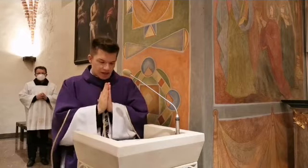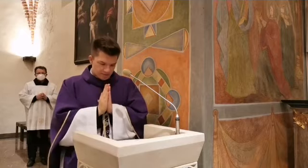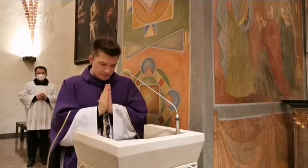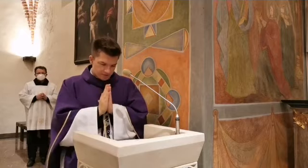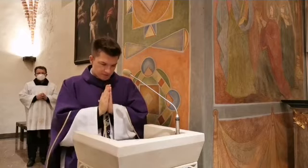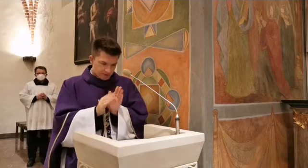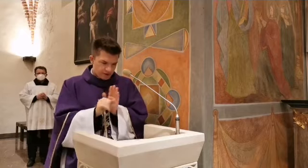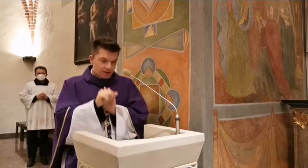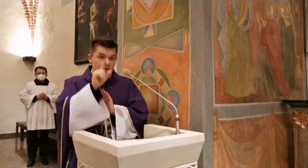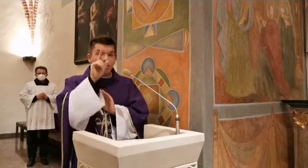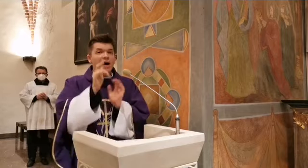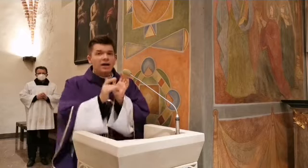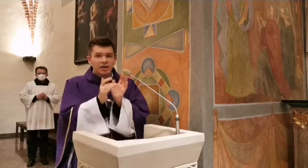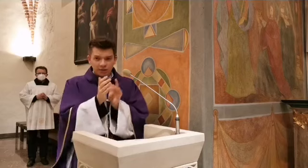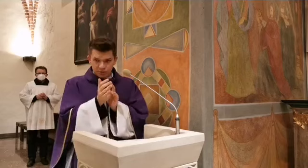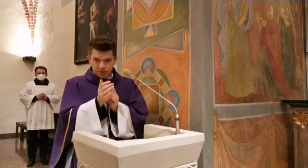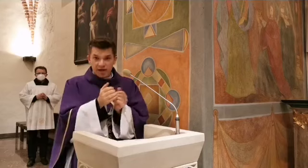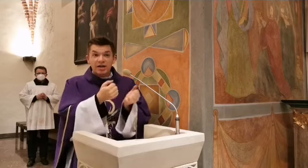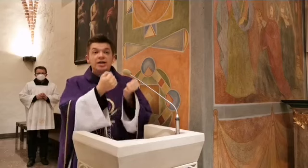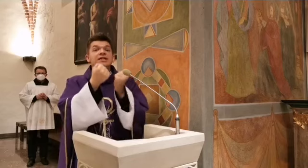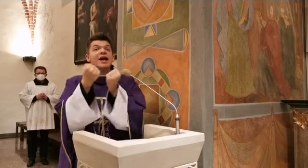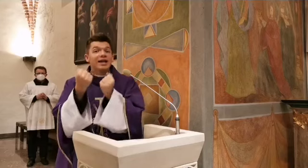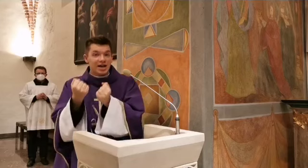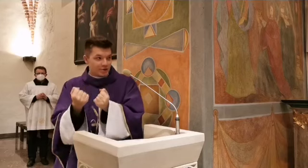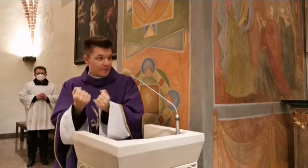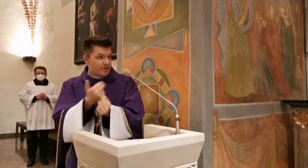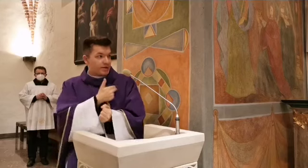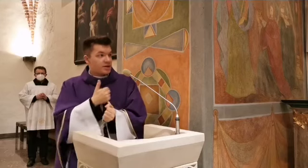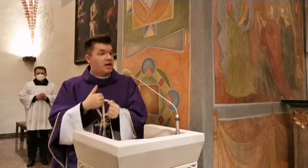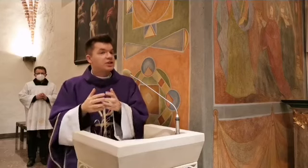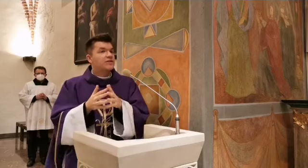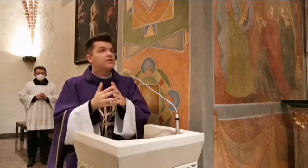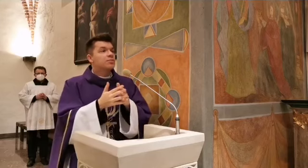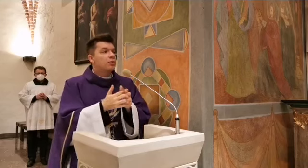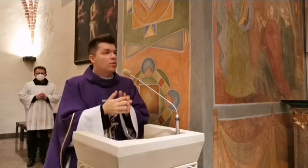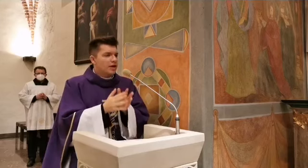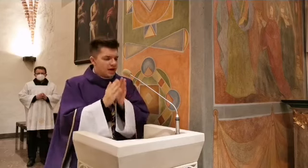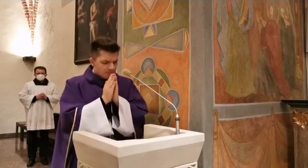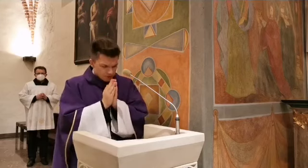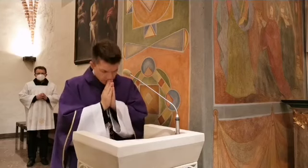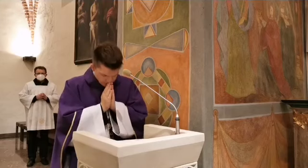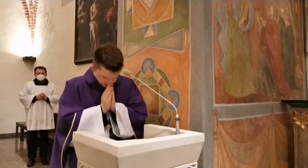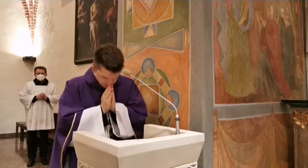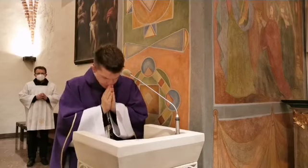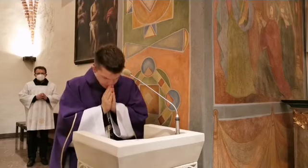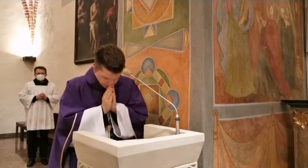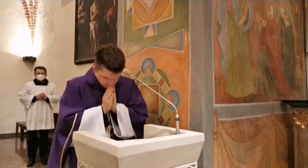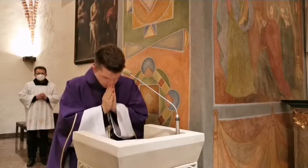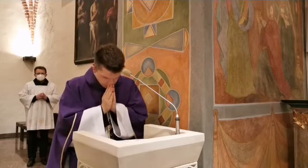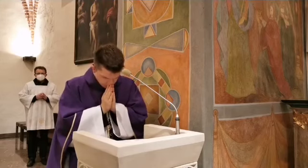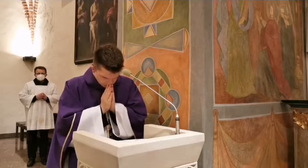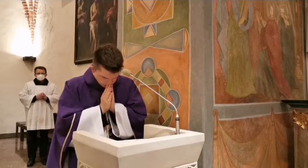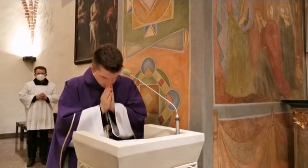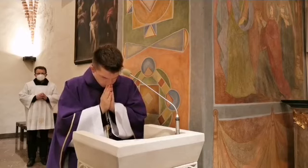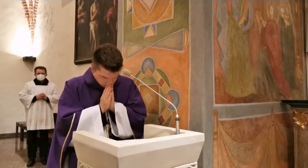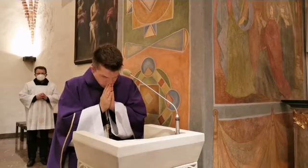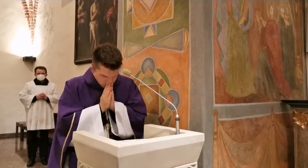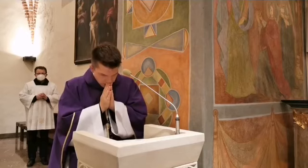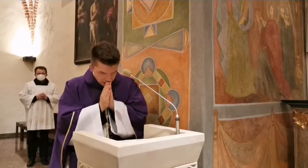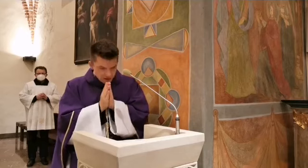wieczny. Do Pana Jezusa zanieśmy nasze wspólne modlitwy.